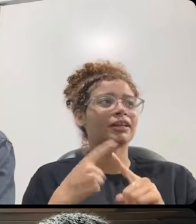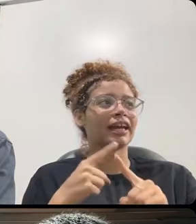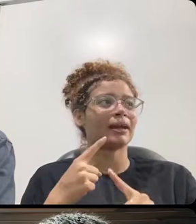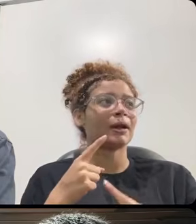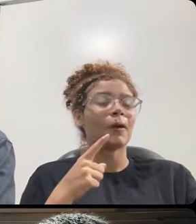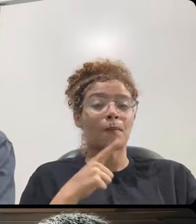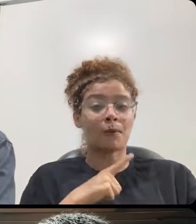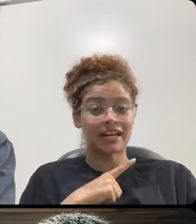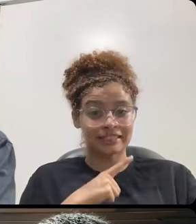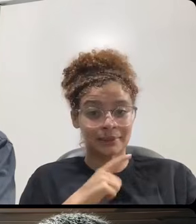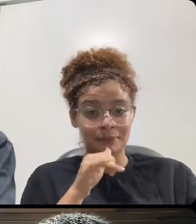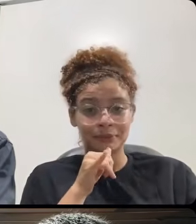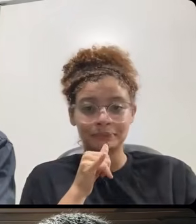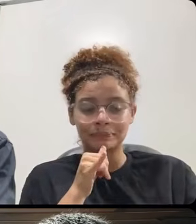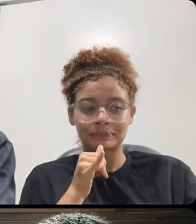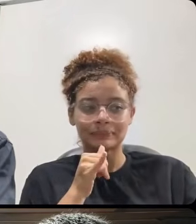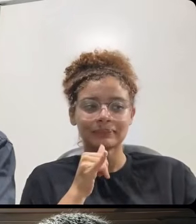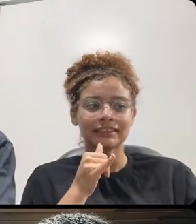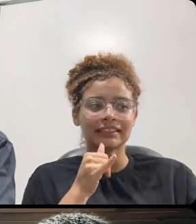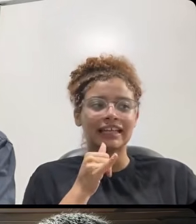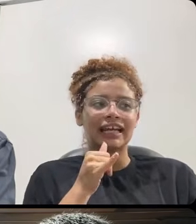complicado porque, por exemplo,